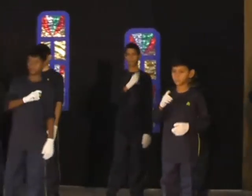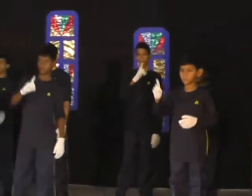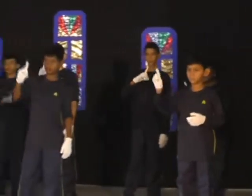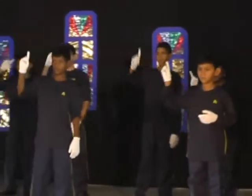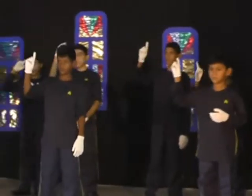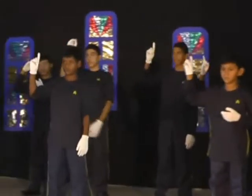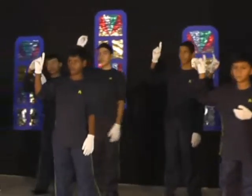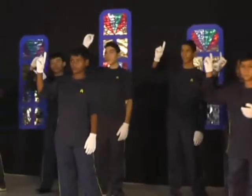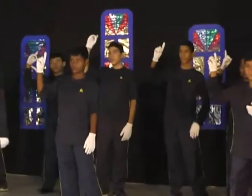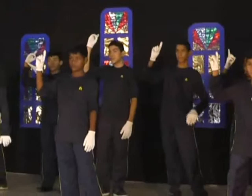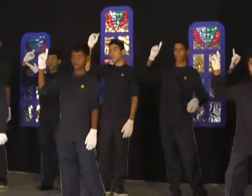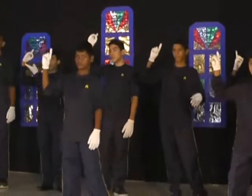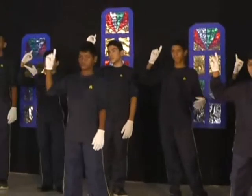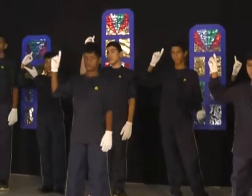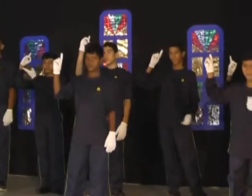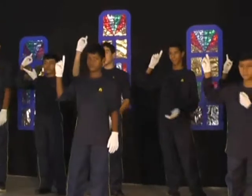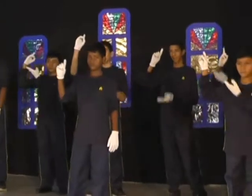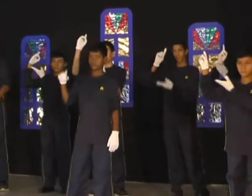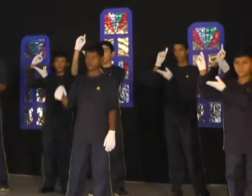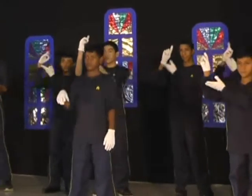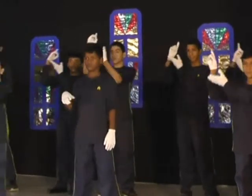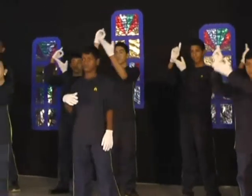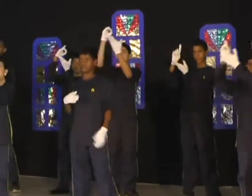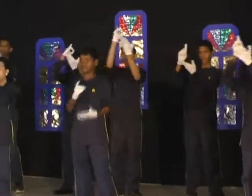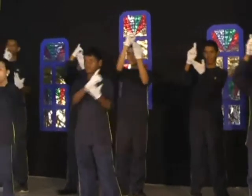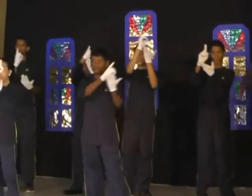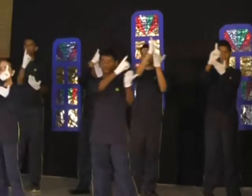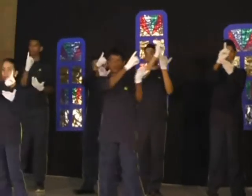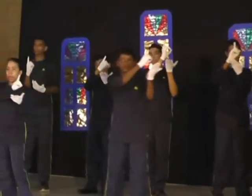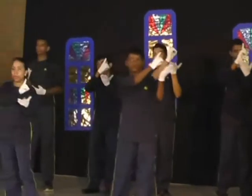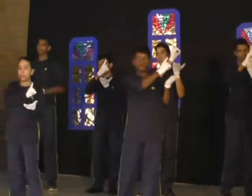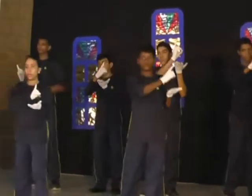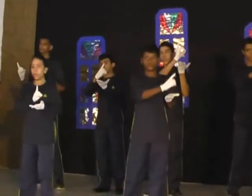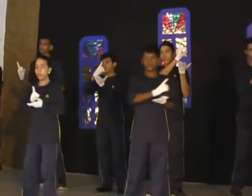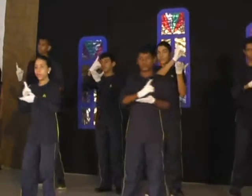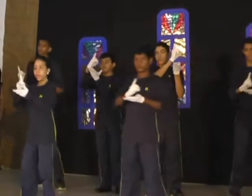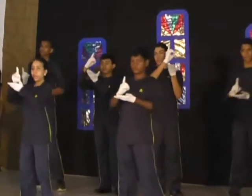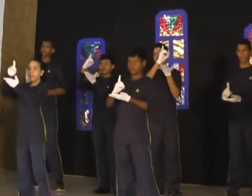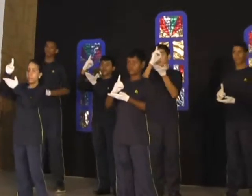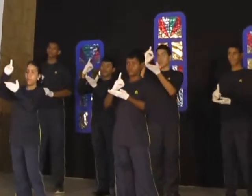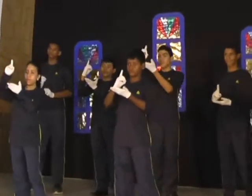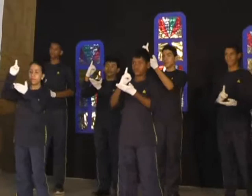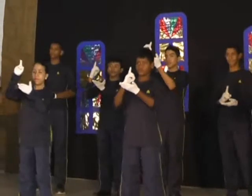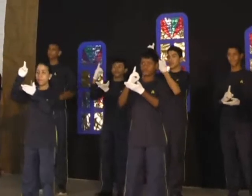sobre todas as